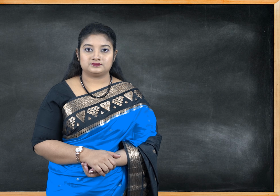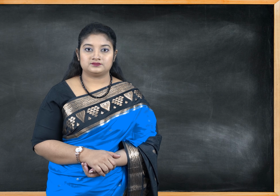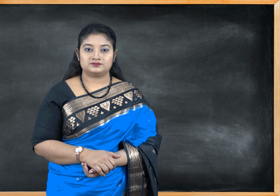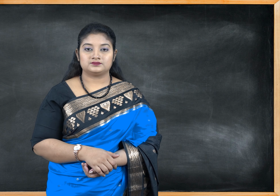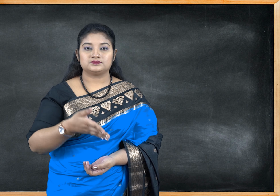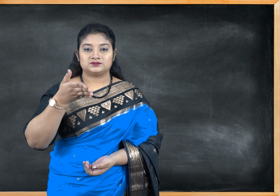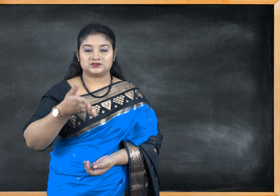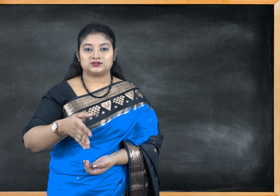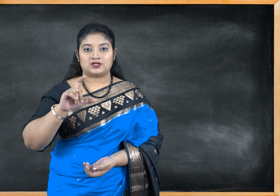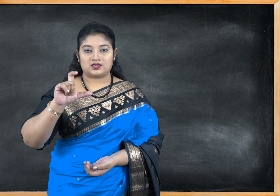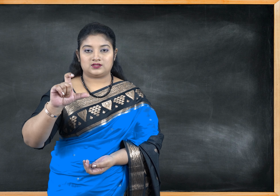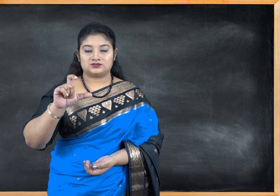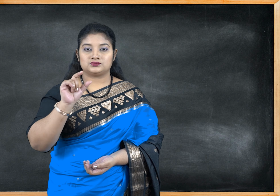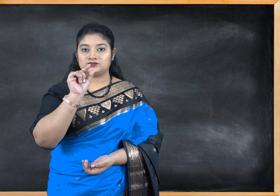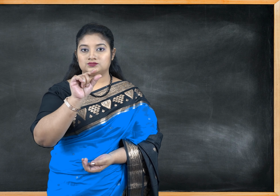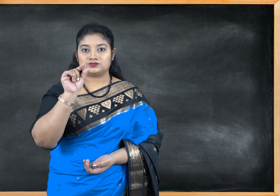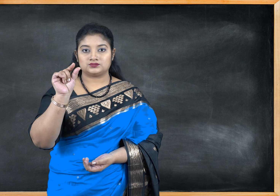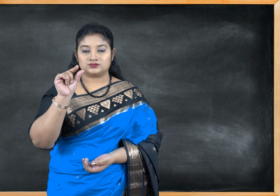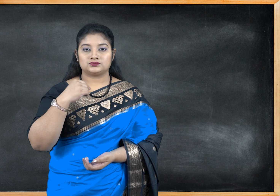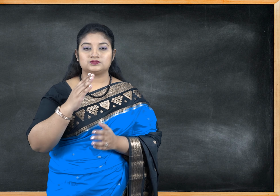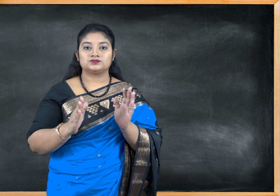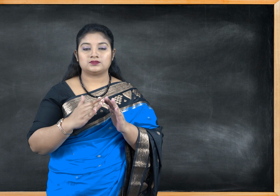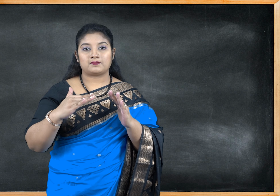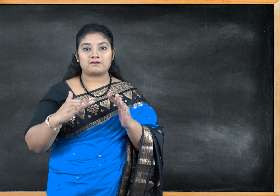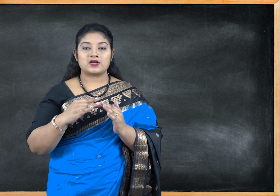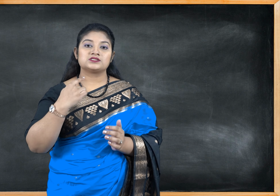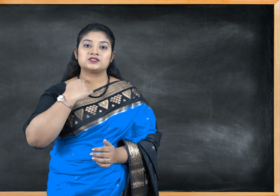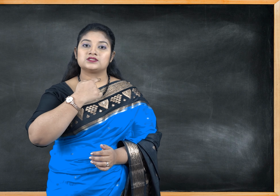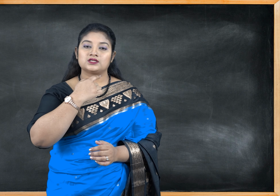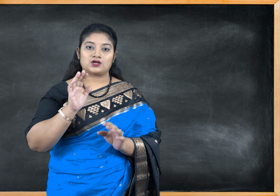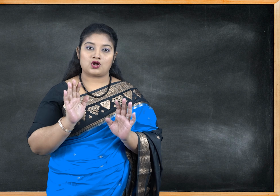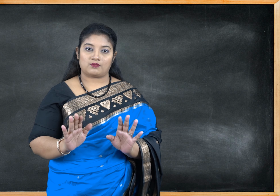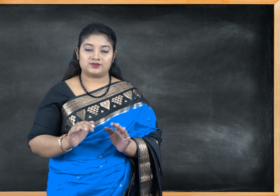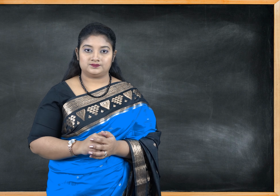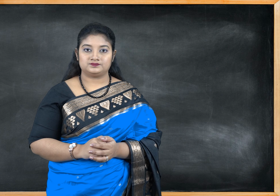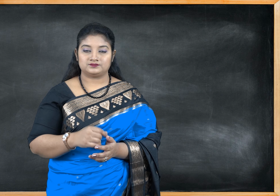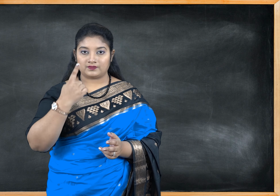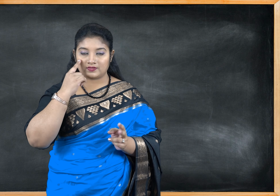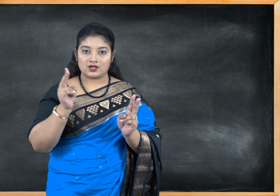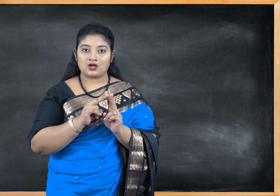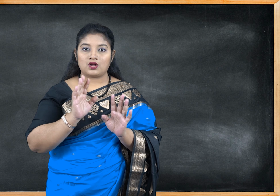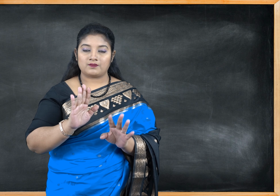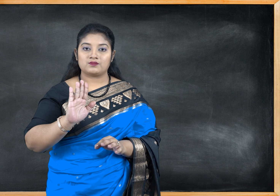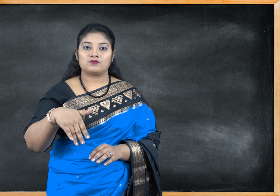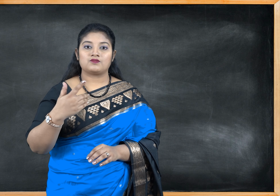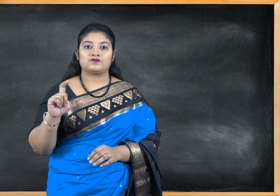আজকের ক্লাসের সব শব্দের ইশারা আমরা বাসায় অনুশীলন করব। দেখা হবে পরবর্তী ক্লাসে।